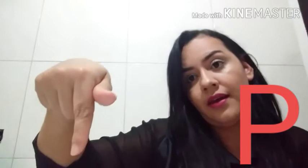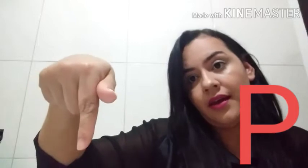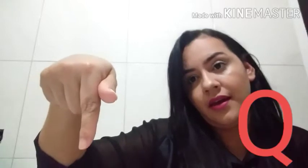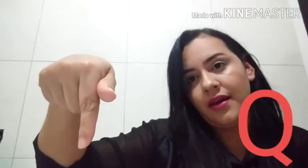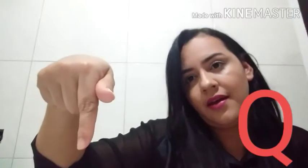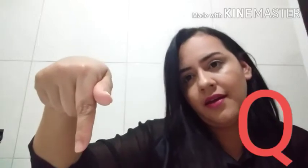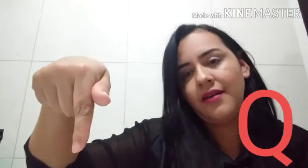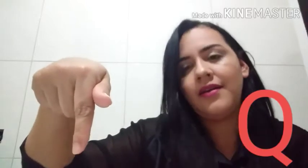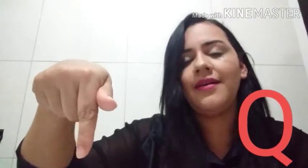Q,